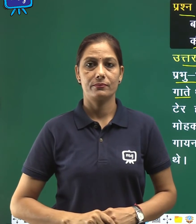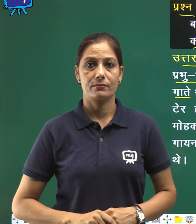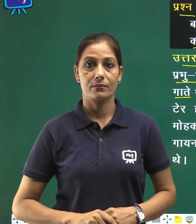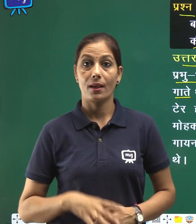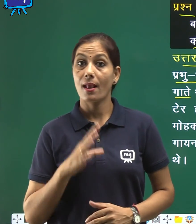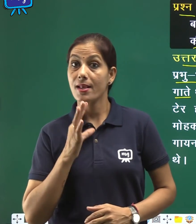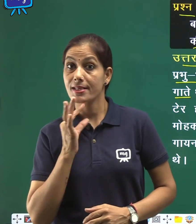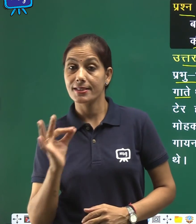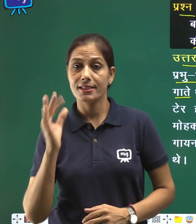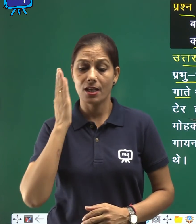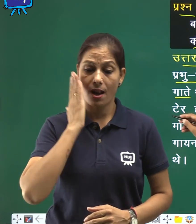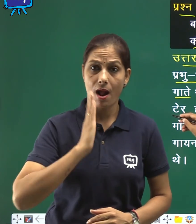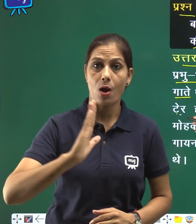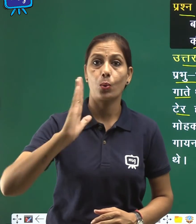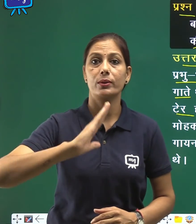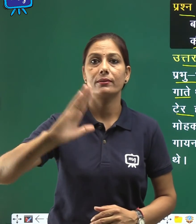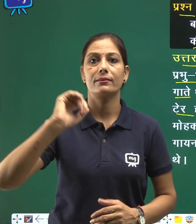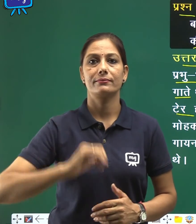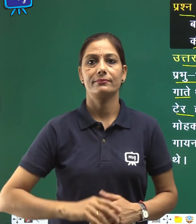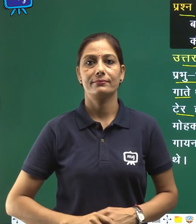सच्ची टेर होती थी।